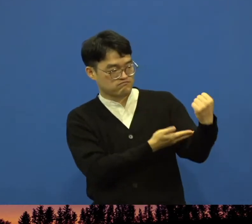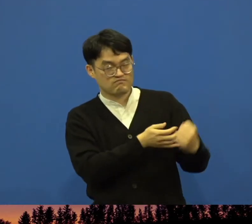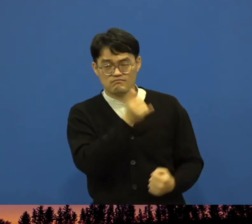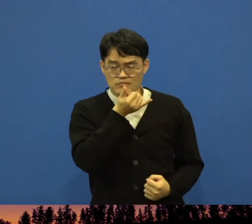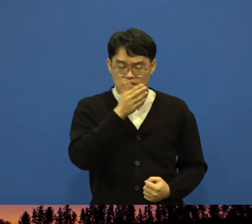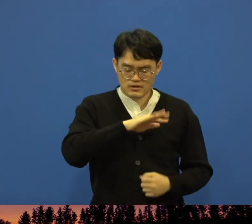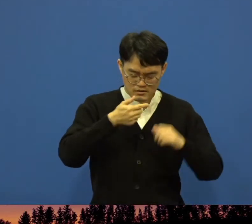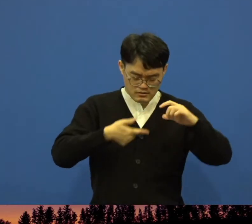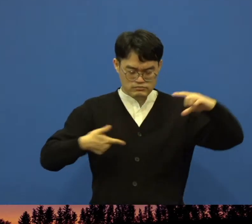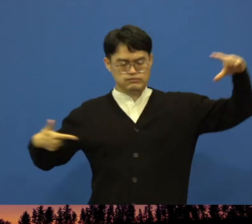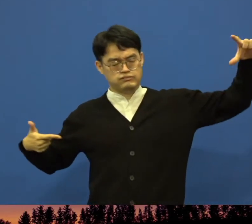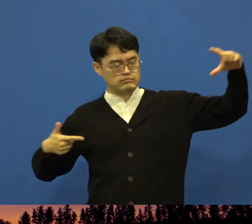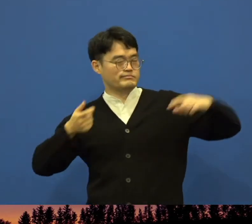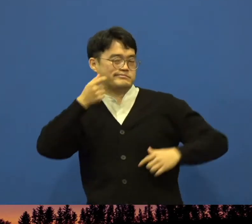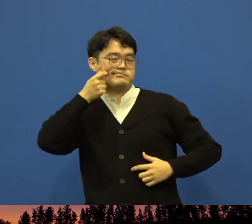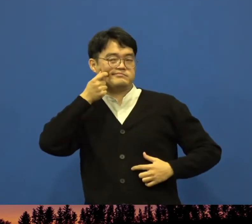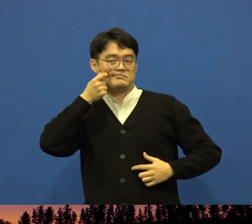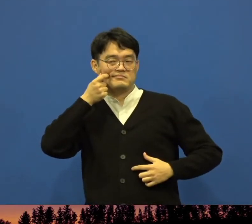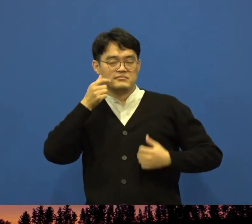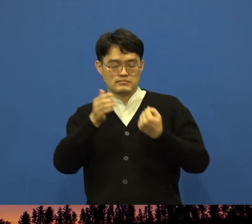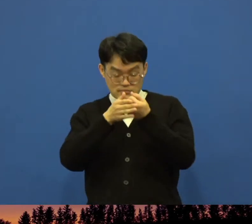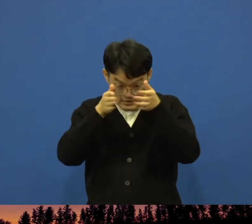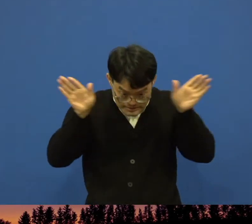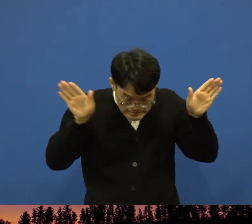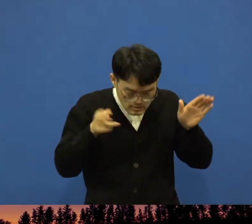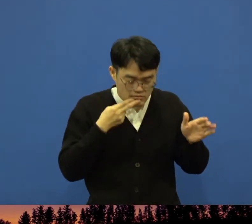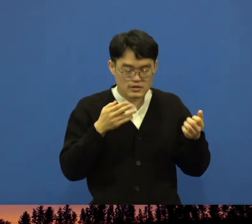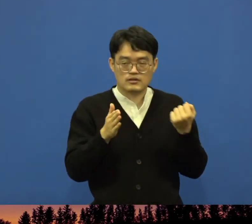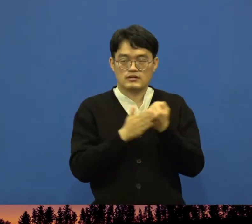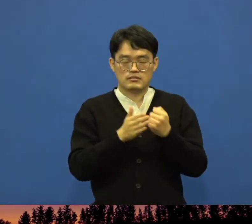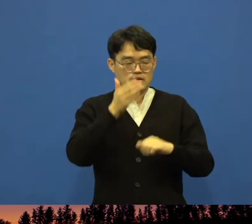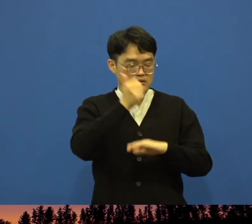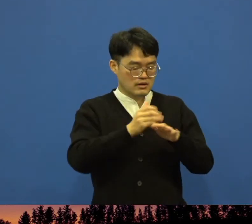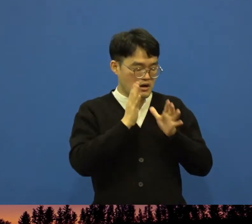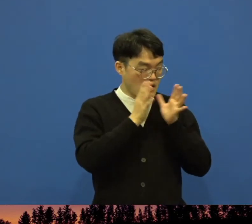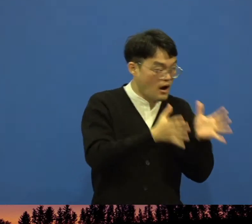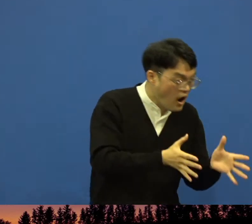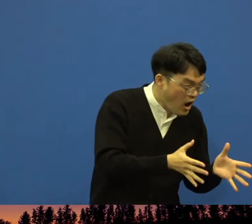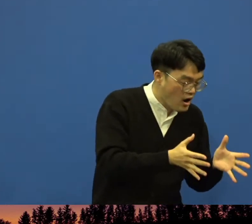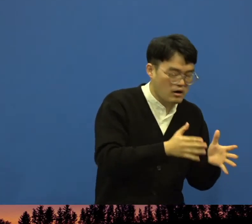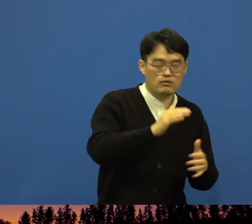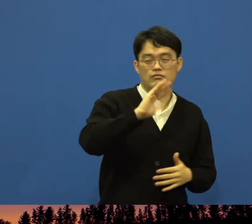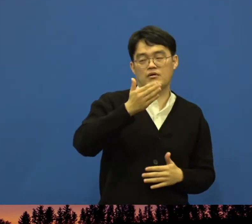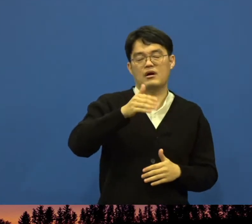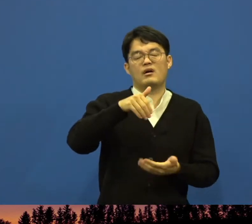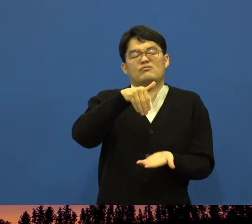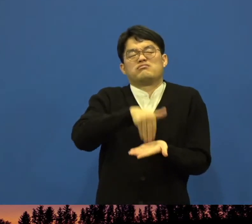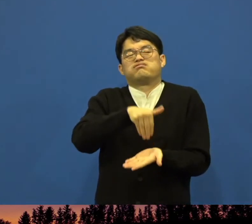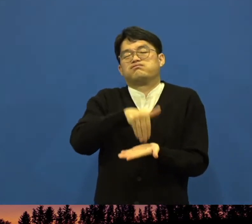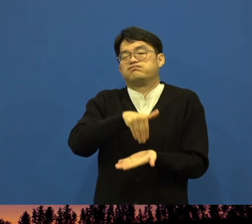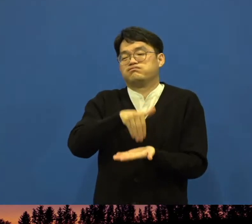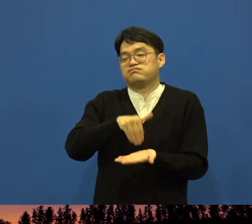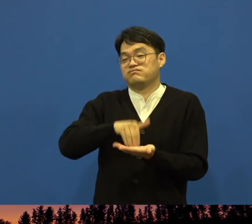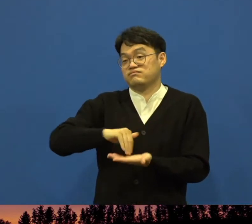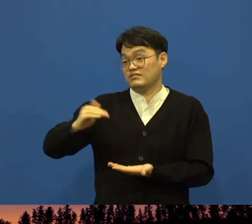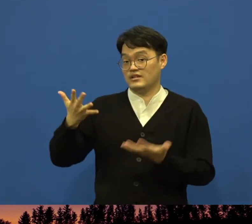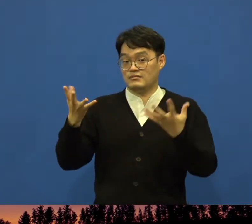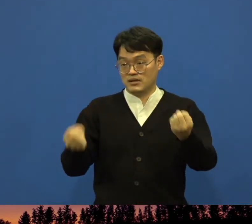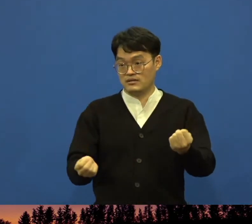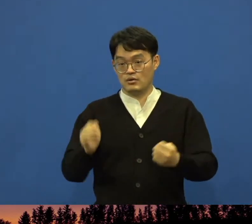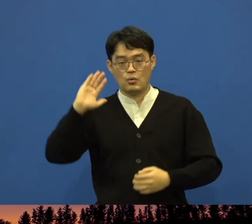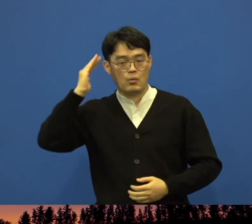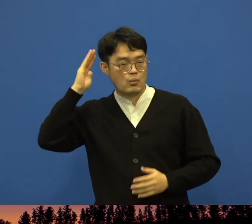없기 때문에 속기가 쉽죠. 나중에 돌아보면 후회하게 된 일들이 굉장히 많다는